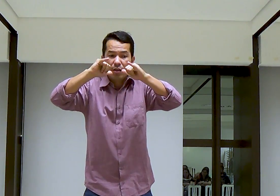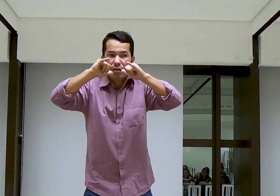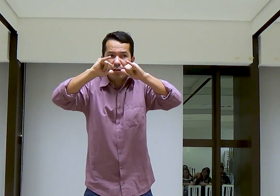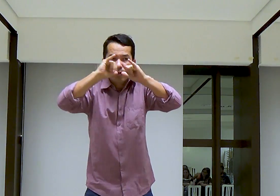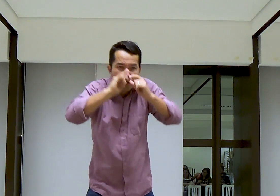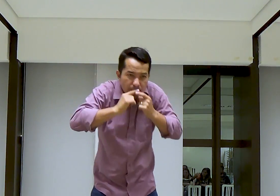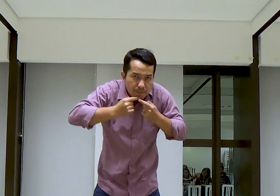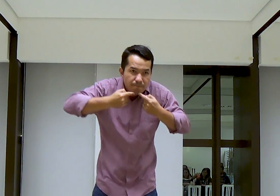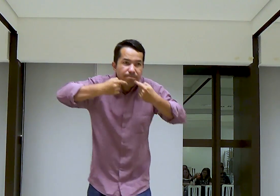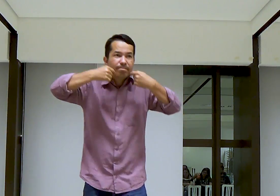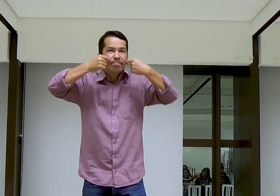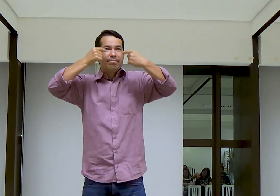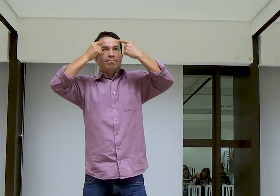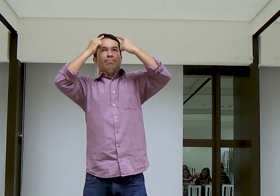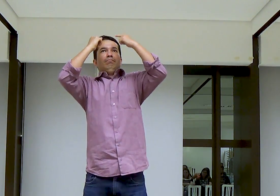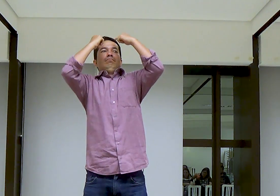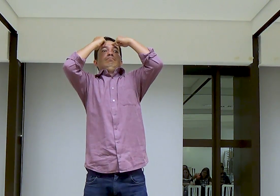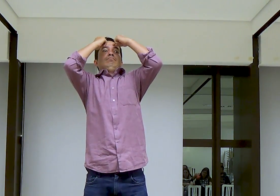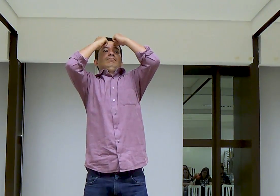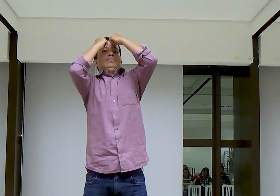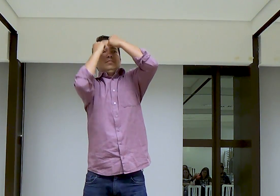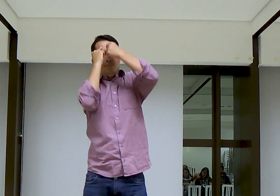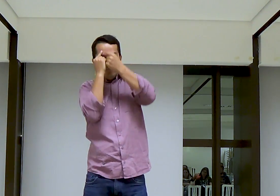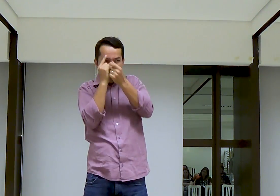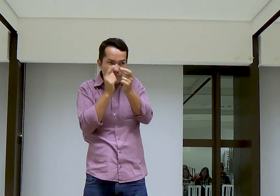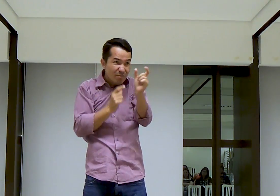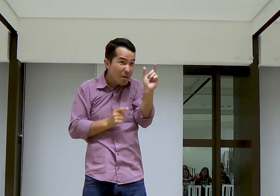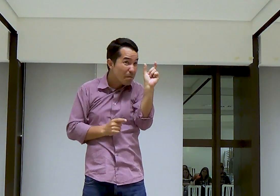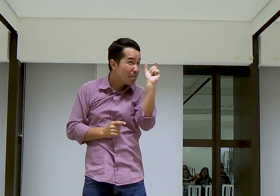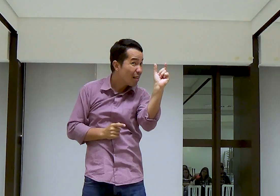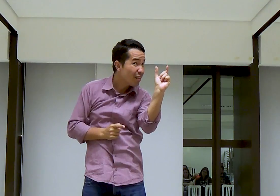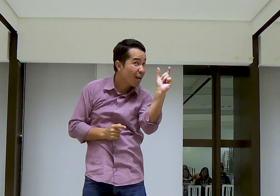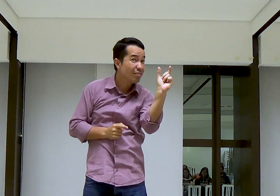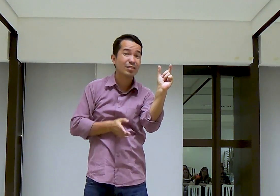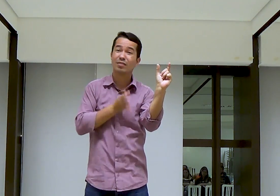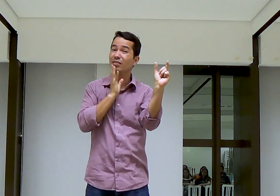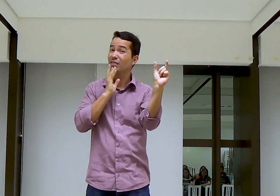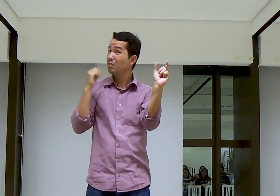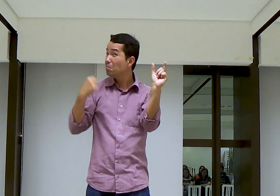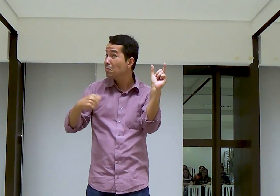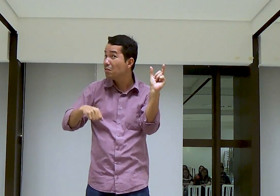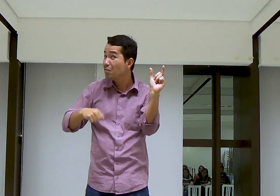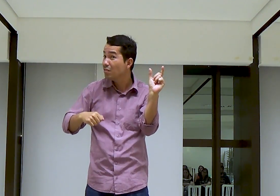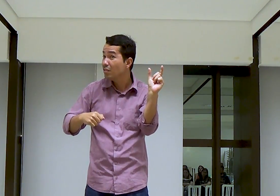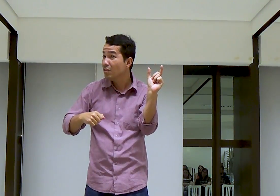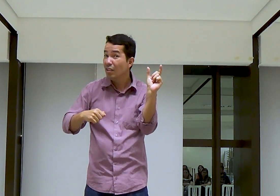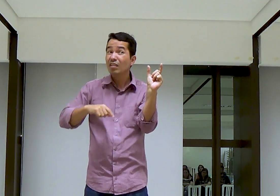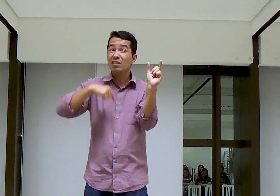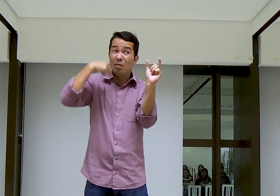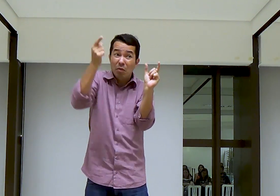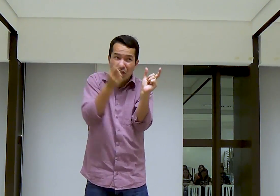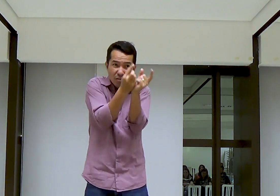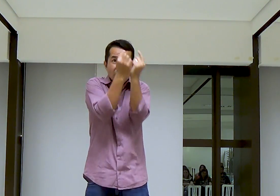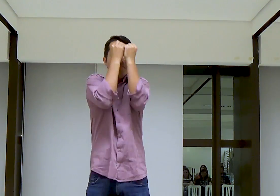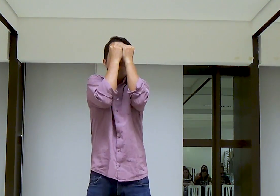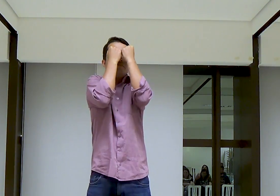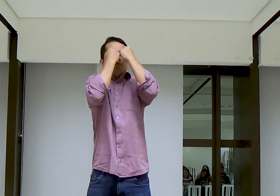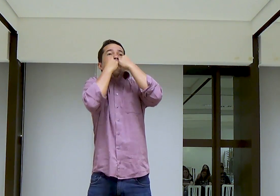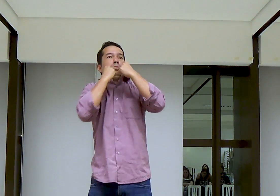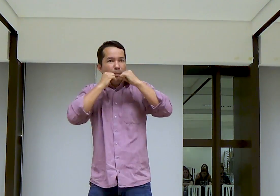de anunciar, é necessário saber. Conhecer a palavra. Depois sim que